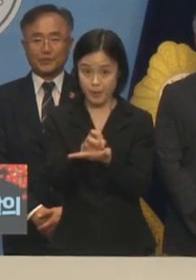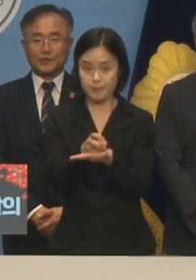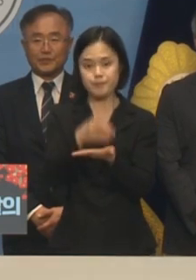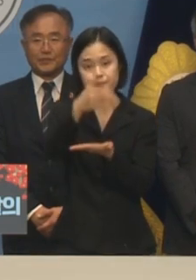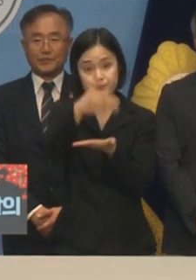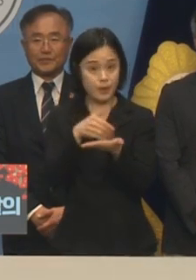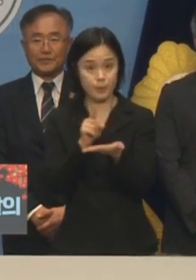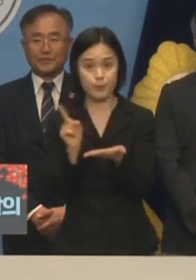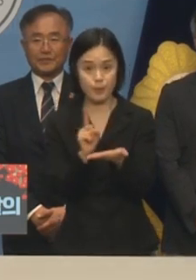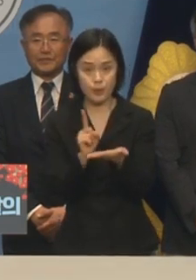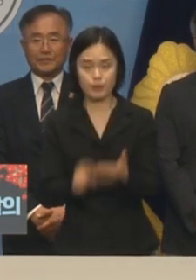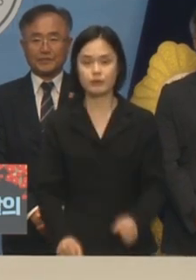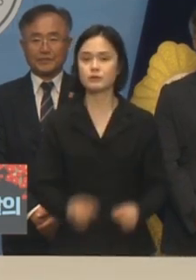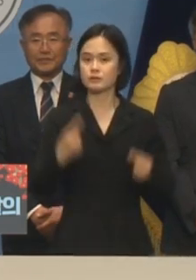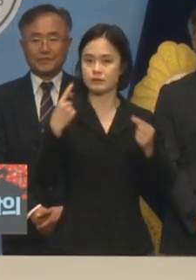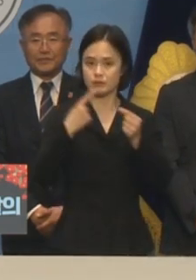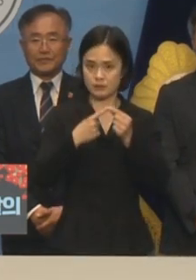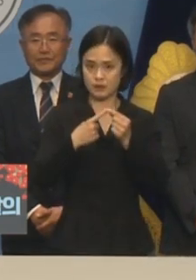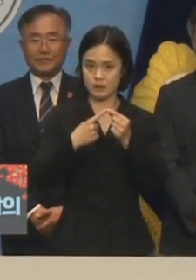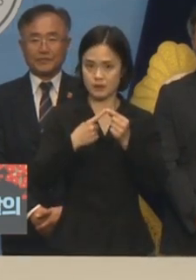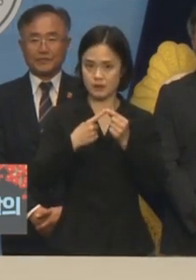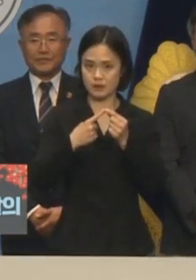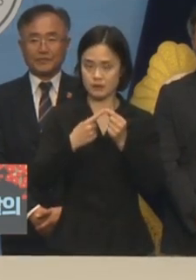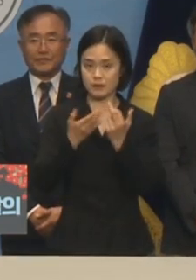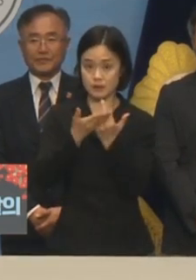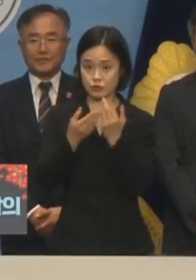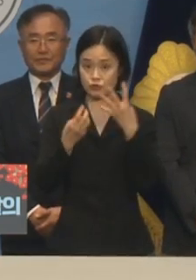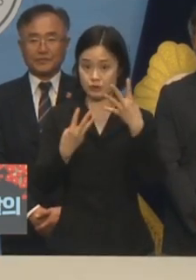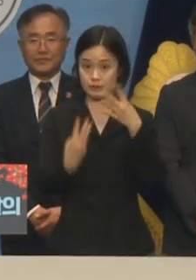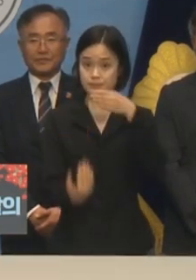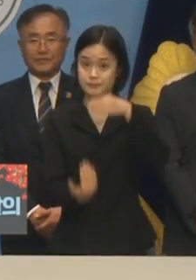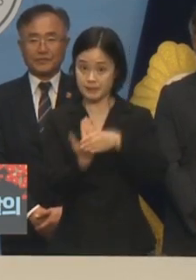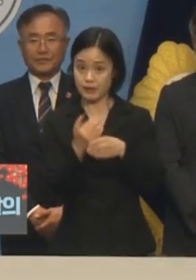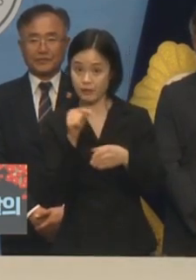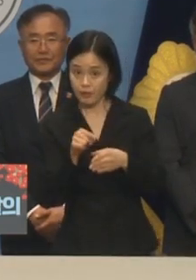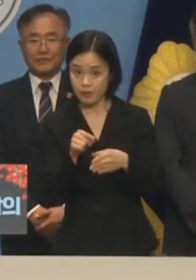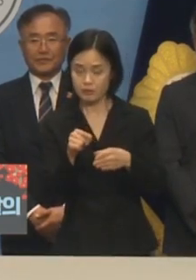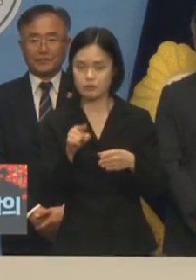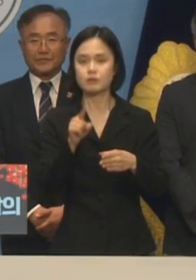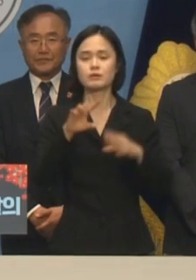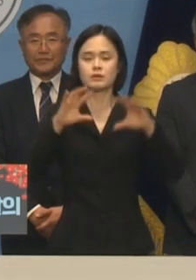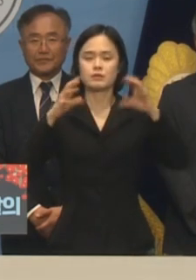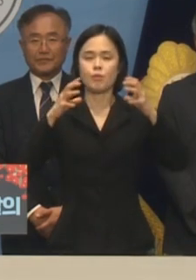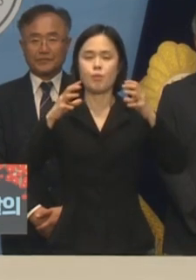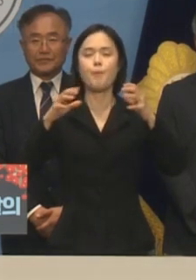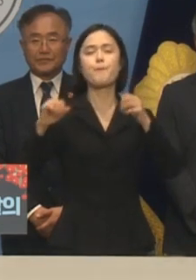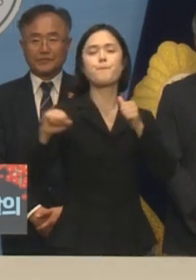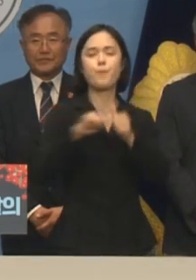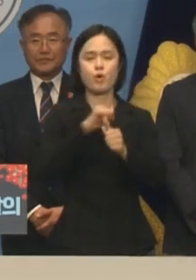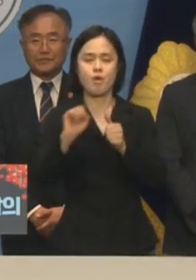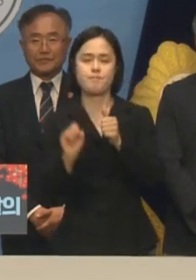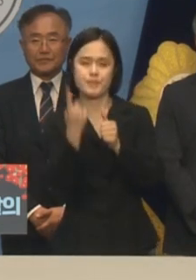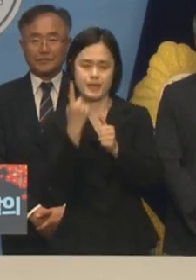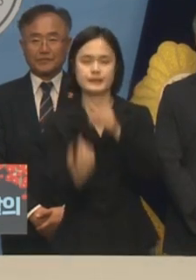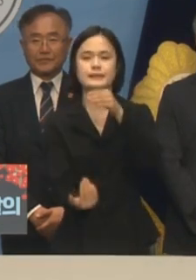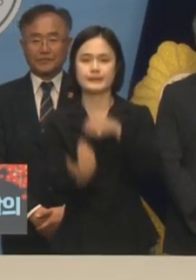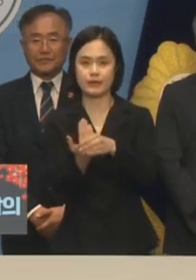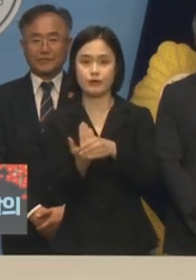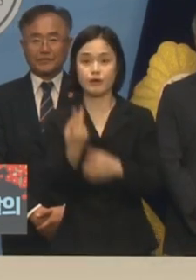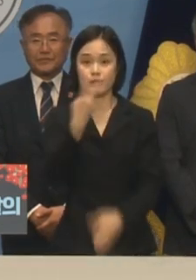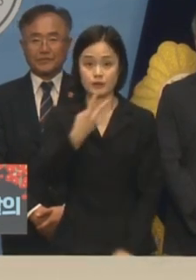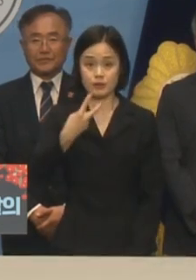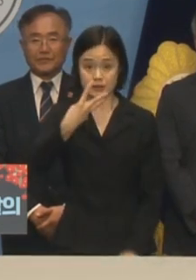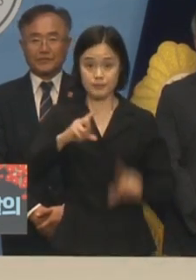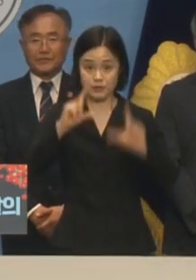같습니다. 첫째, 제주 4.3 사건은 국가폭력으로 인한 사건으로 2003년